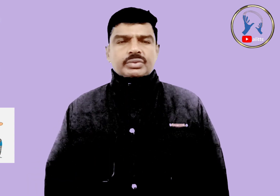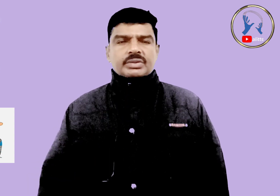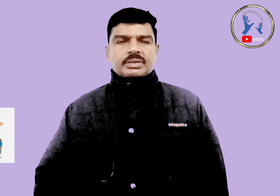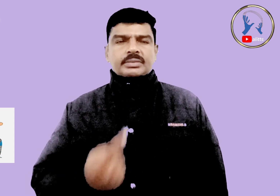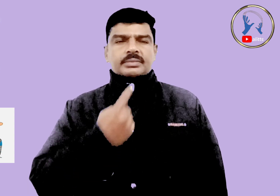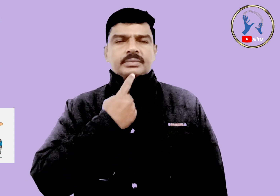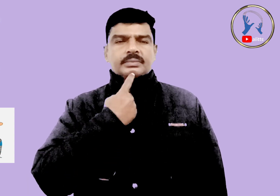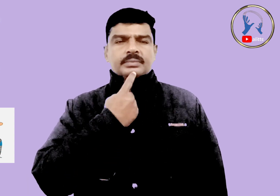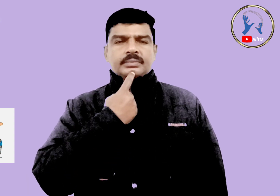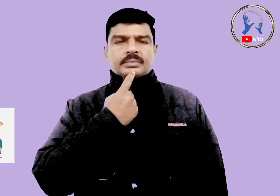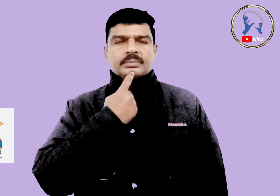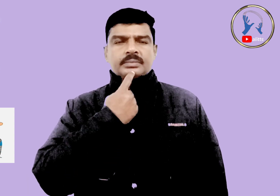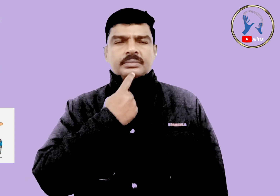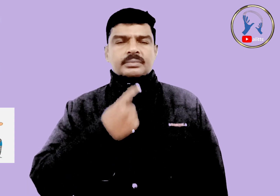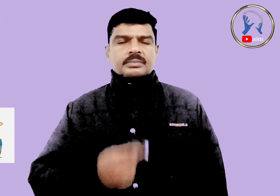झूठ।